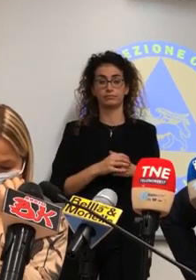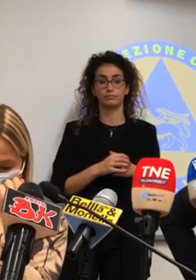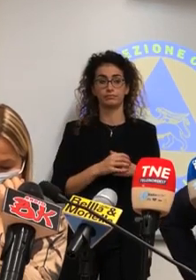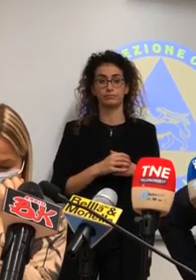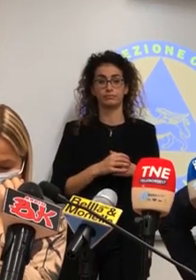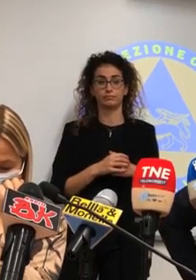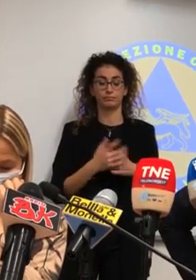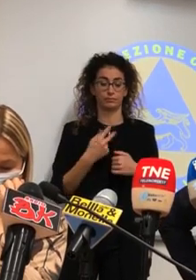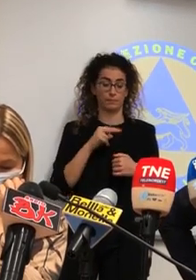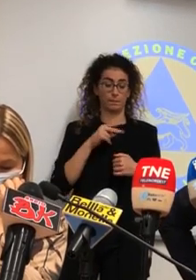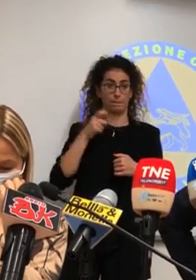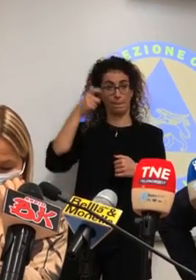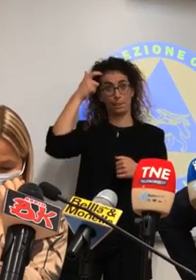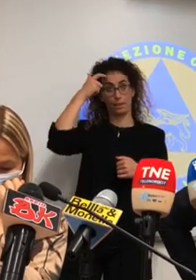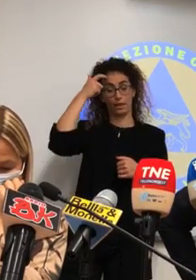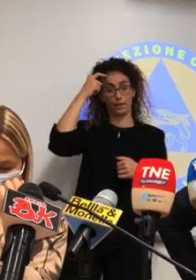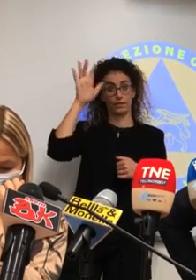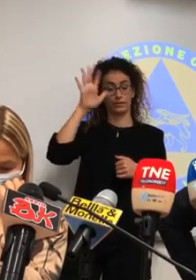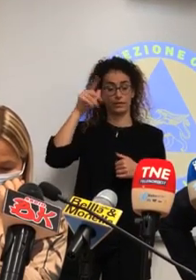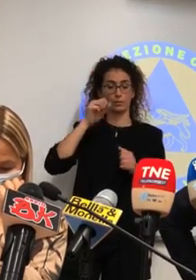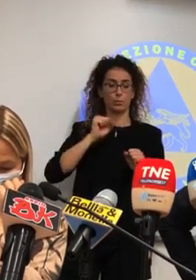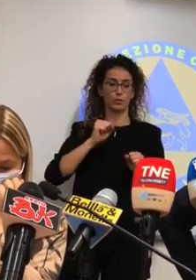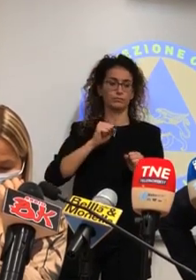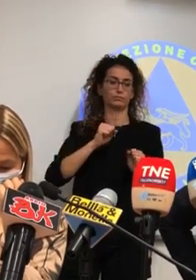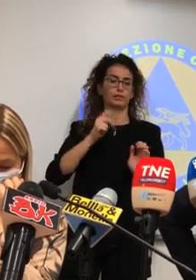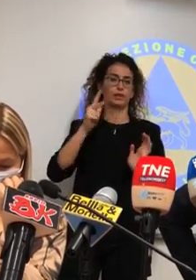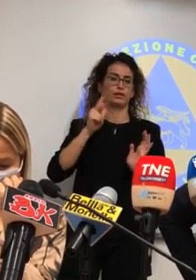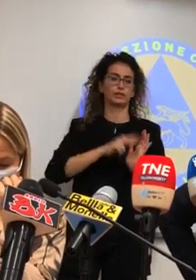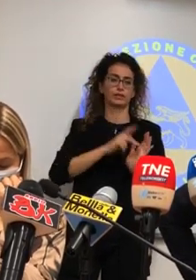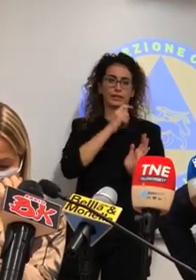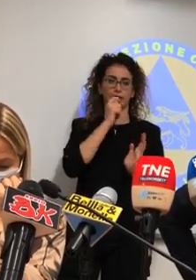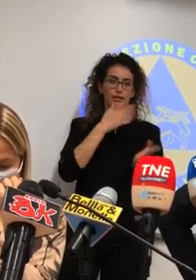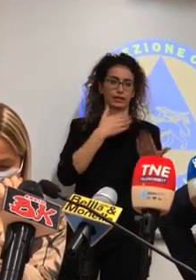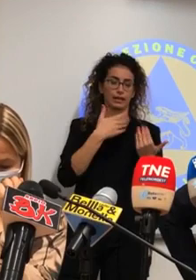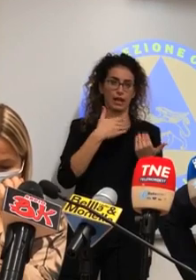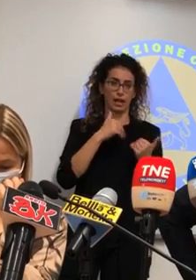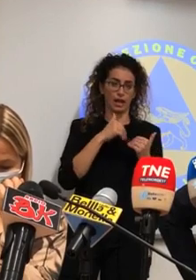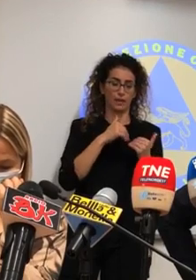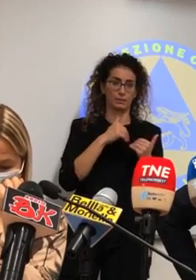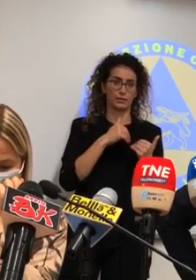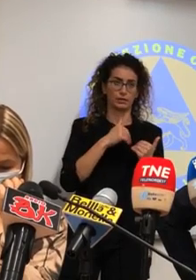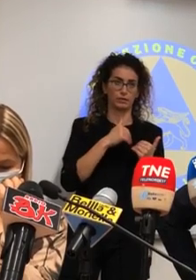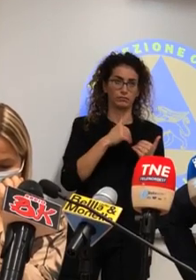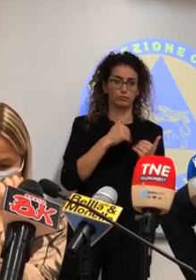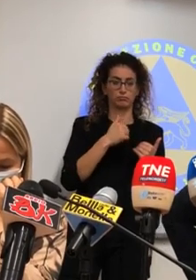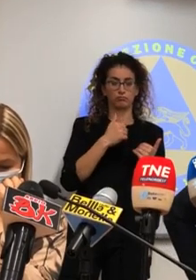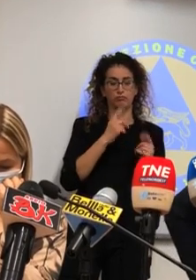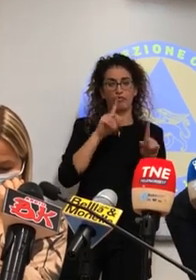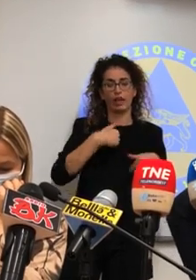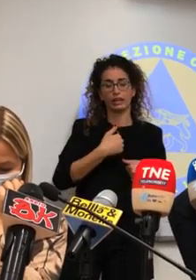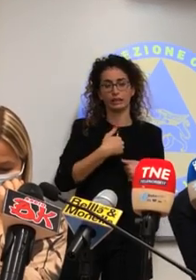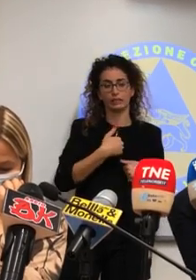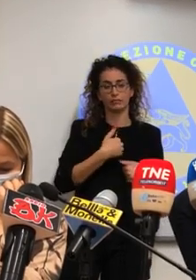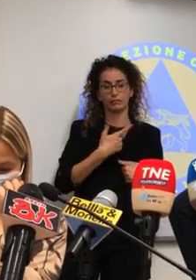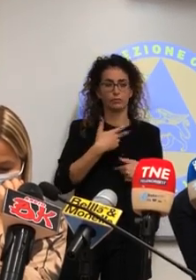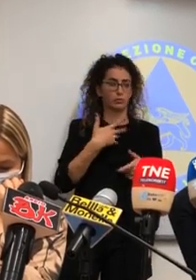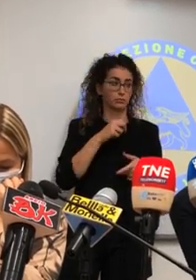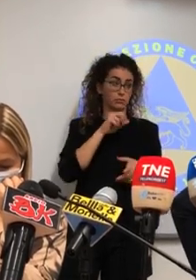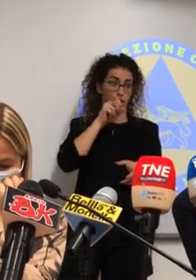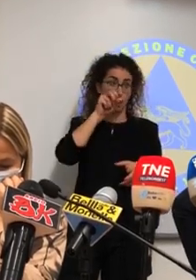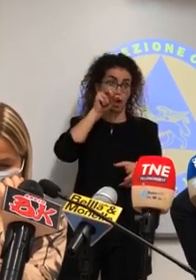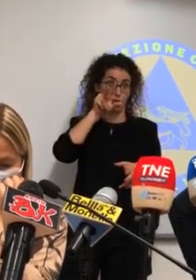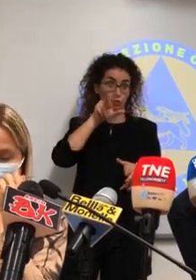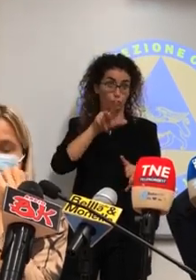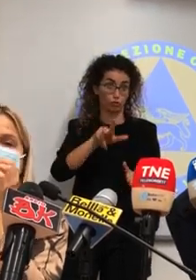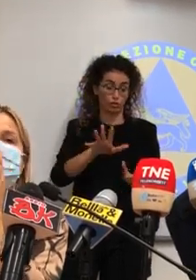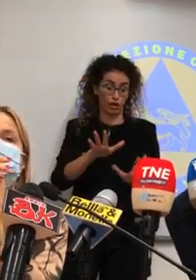Se da una parte chi governa potrebbe ad esempio andare incontro con l'autorizzazione di test rapidi che sono riconosciuti, fra l'altro annunciamo, e ci